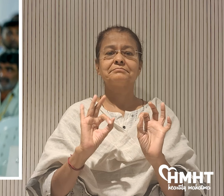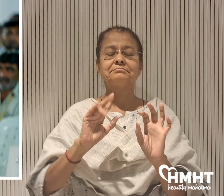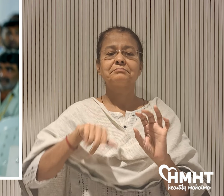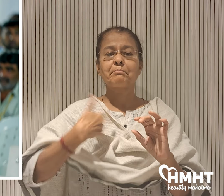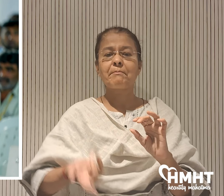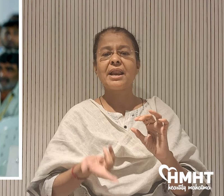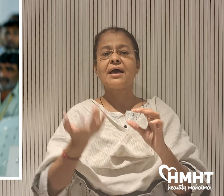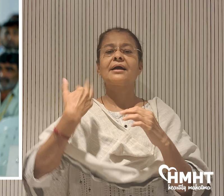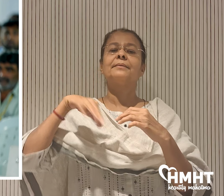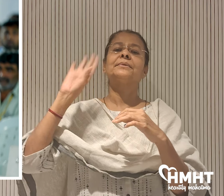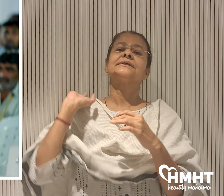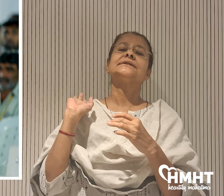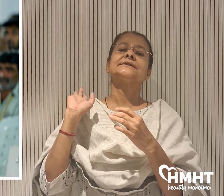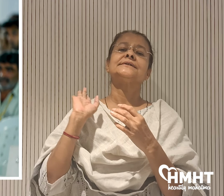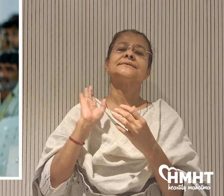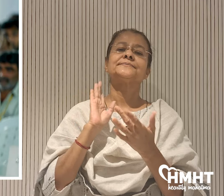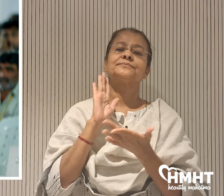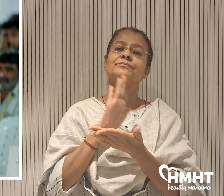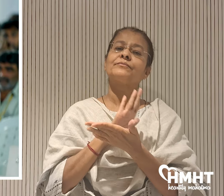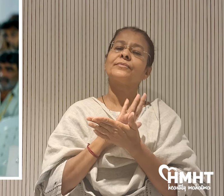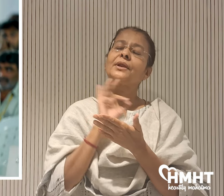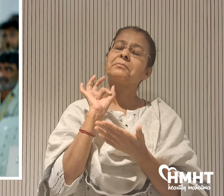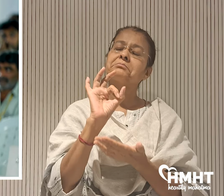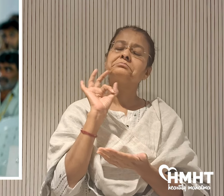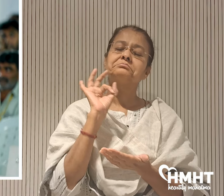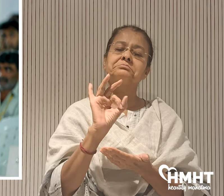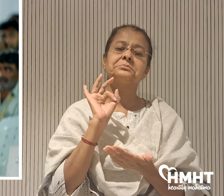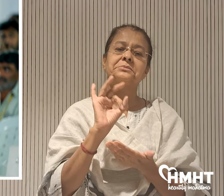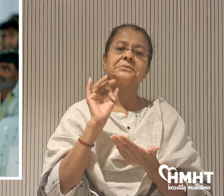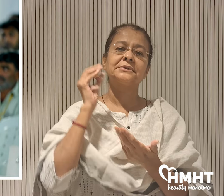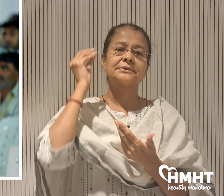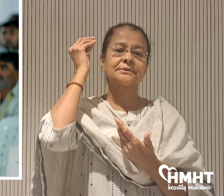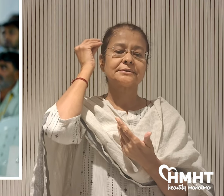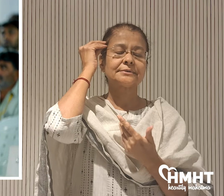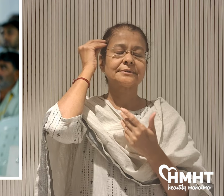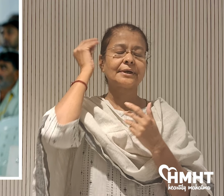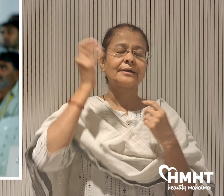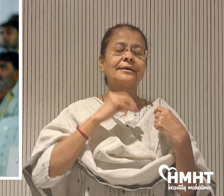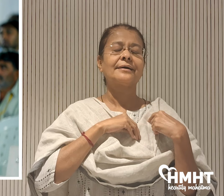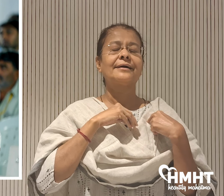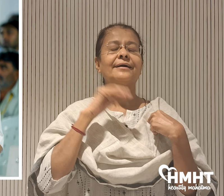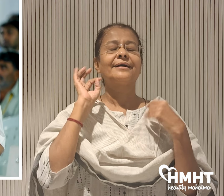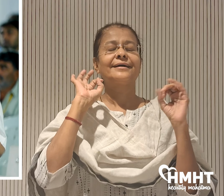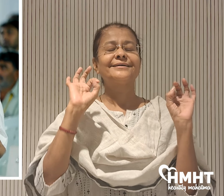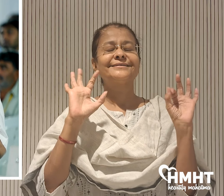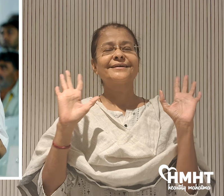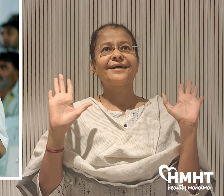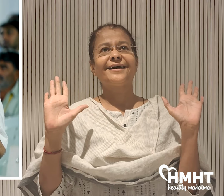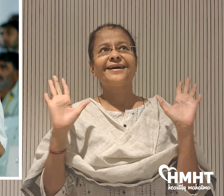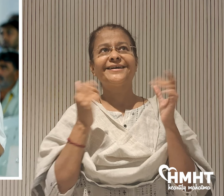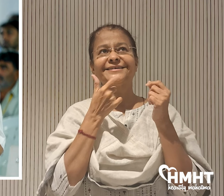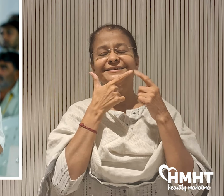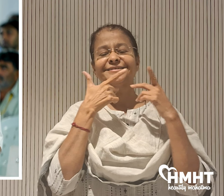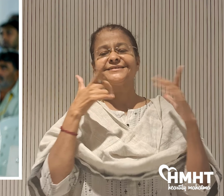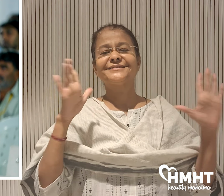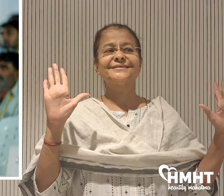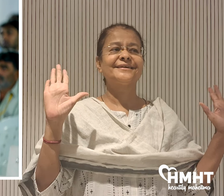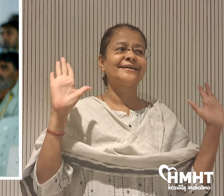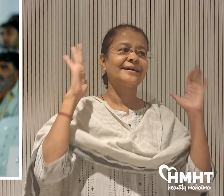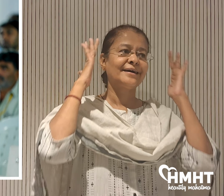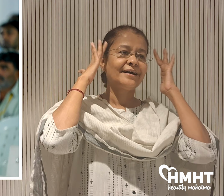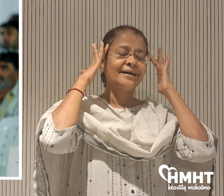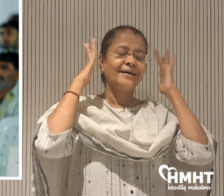અને એવી સારી અનુભૂતિ થઈ છે કે ડગલે ને પગલે આનંદ આનંદ આનંદ ફાઇલ 1ના મગજમાં વહે